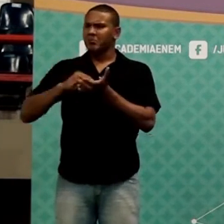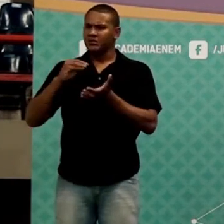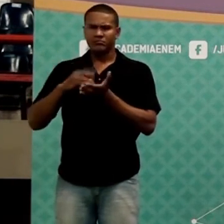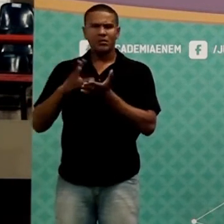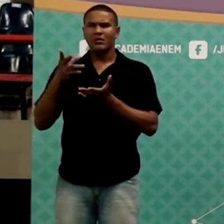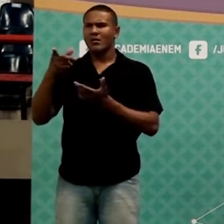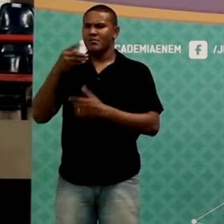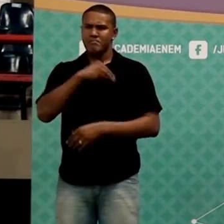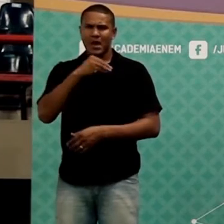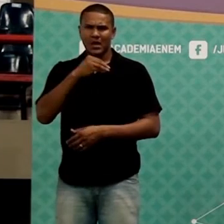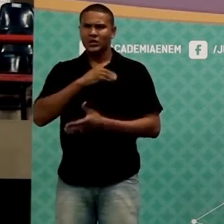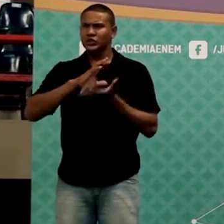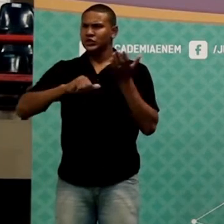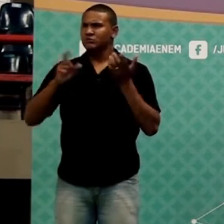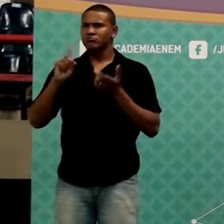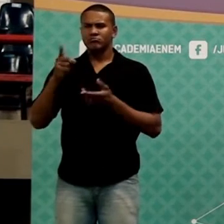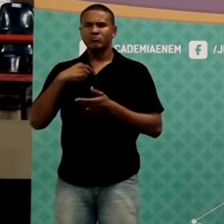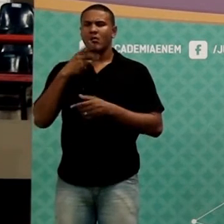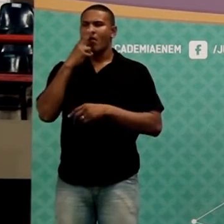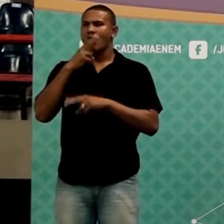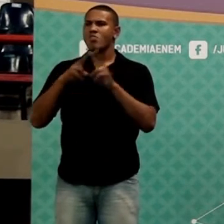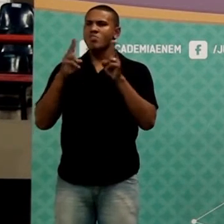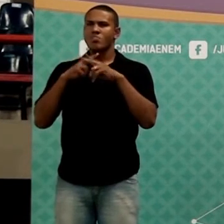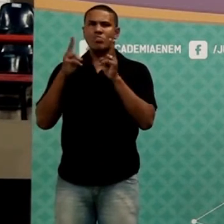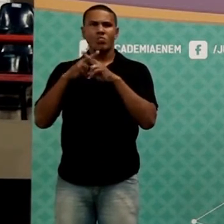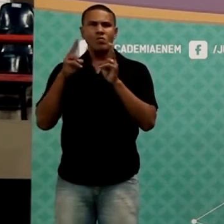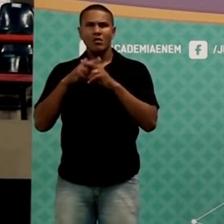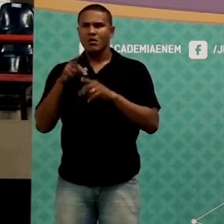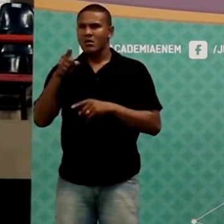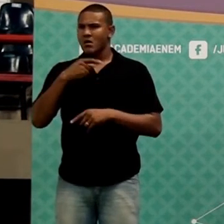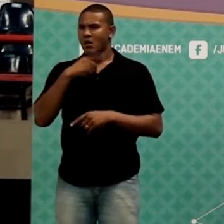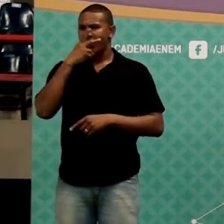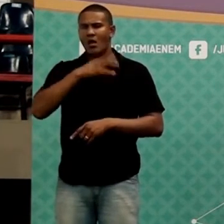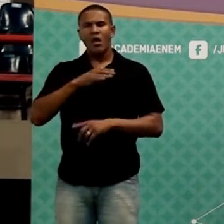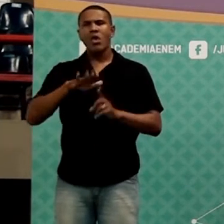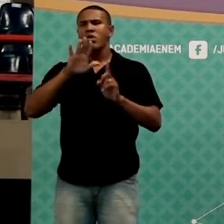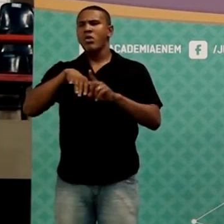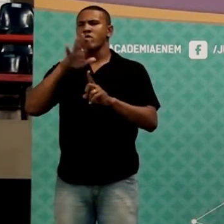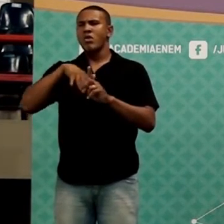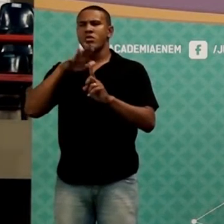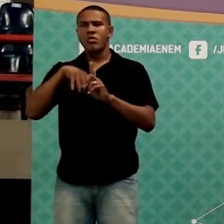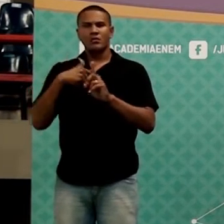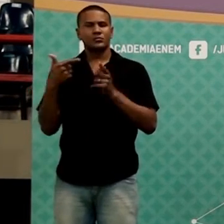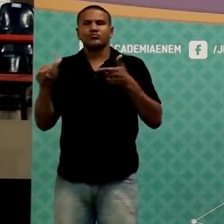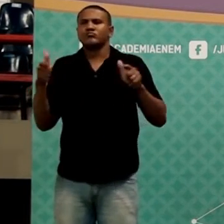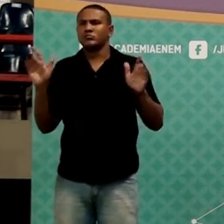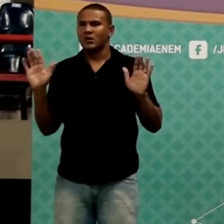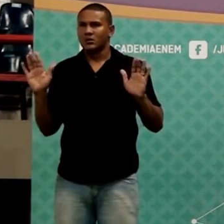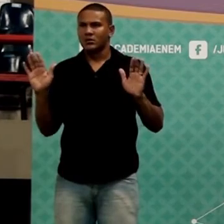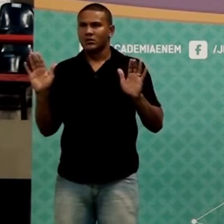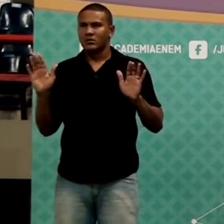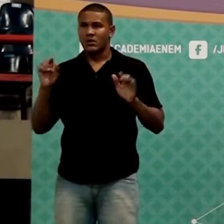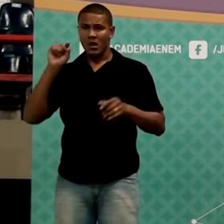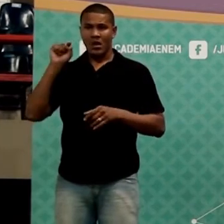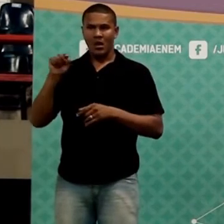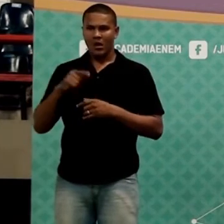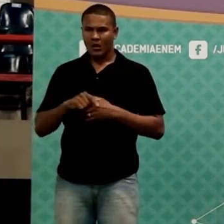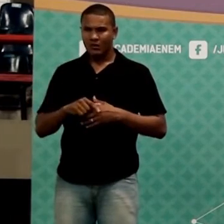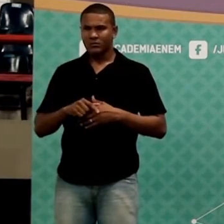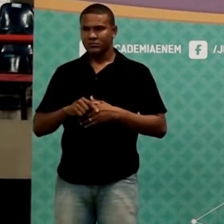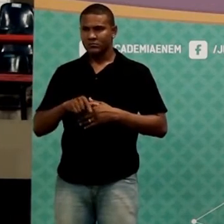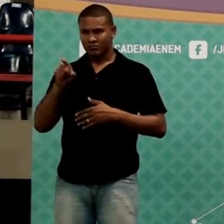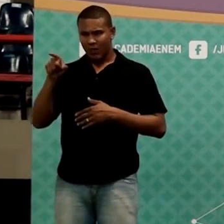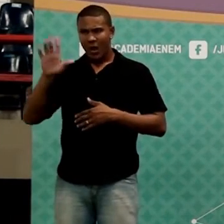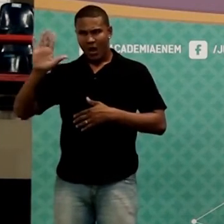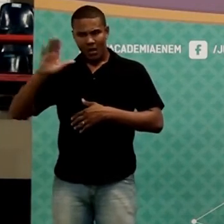ninguém, que aquilo é uma farsa, que não existe essa adoração de objetos sagrados. E esse nobre se reportou ao Papa.